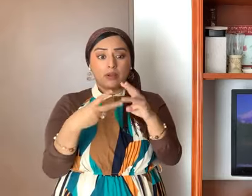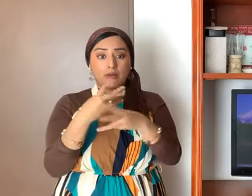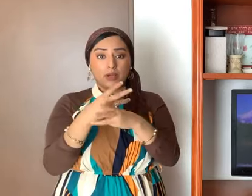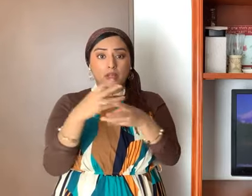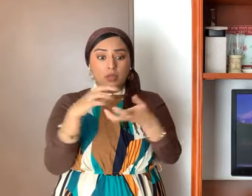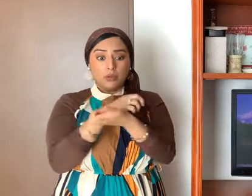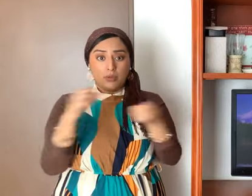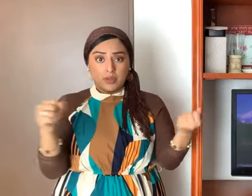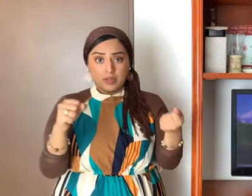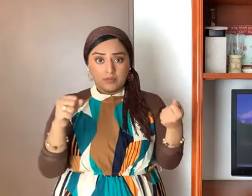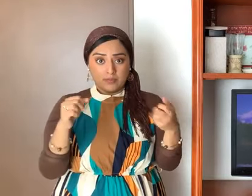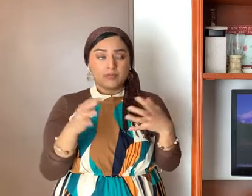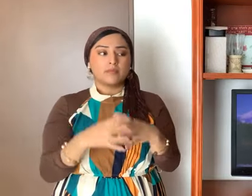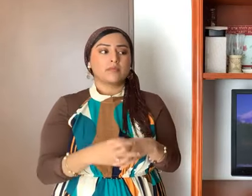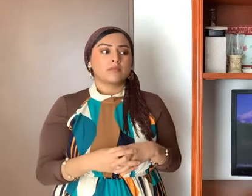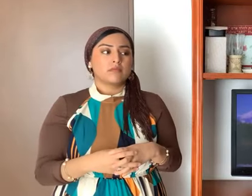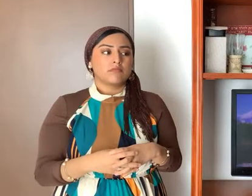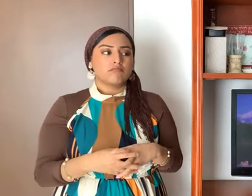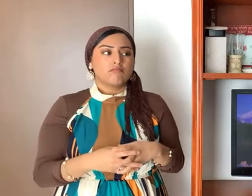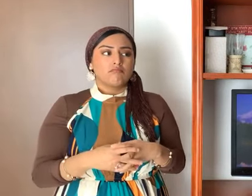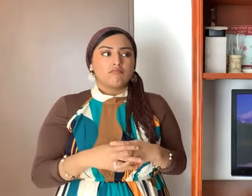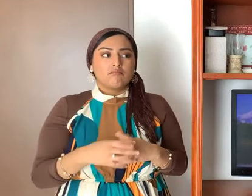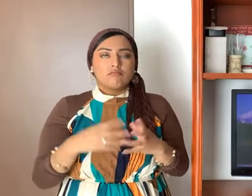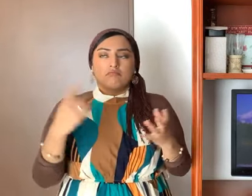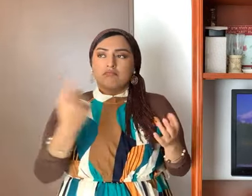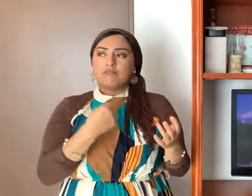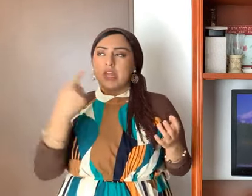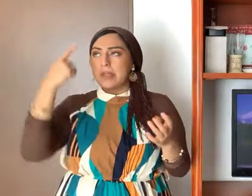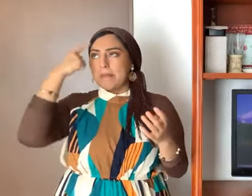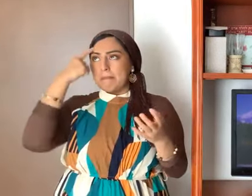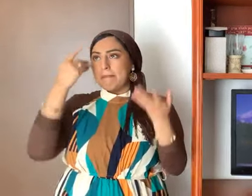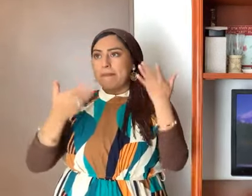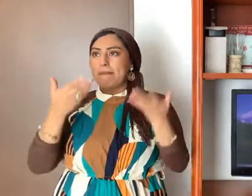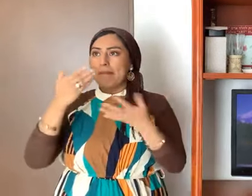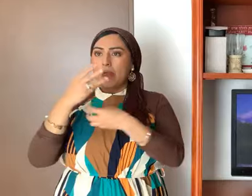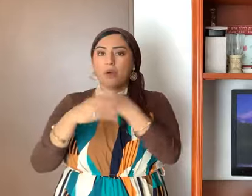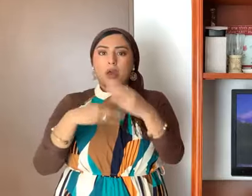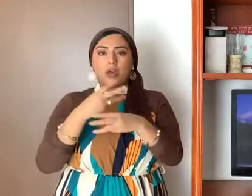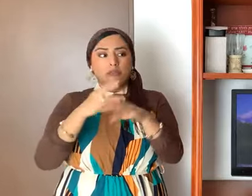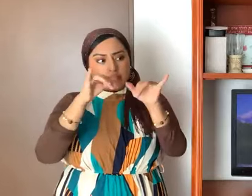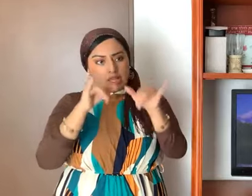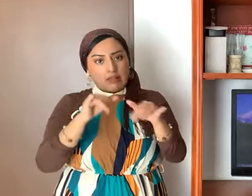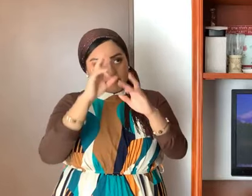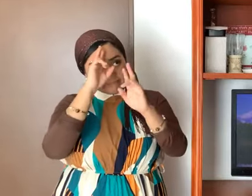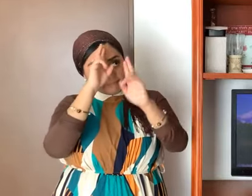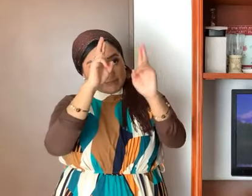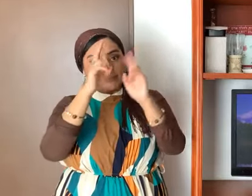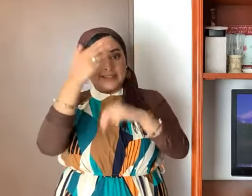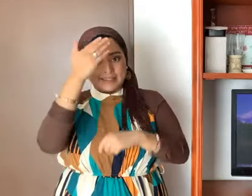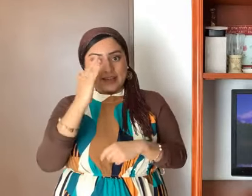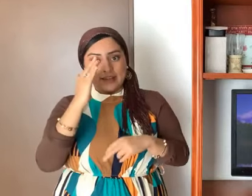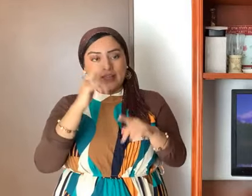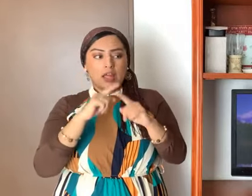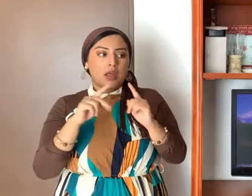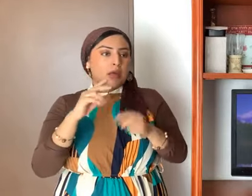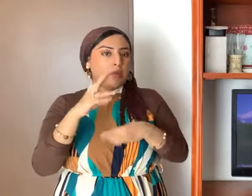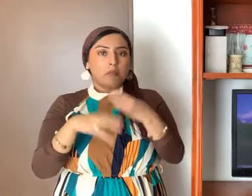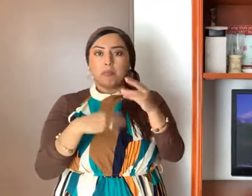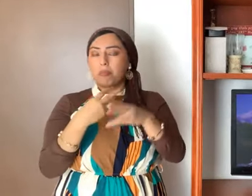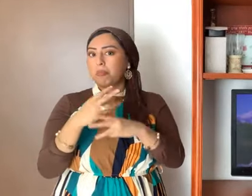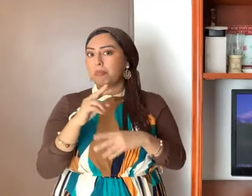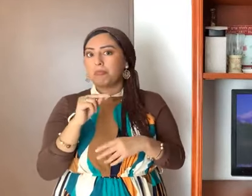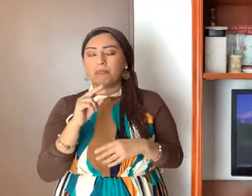lo lógico o lo que debieran haber hecho era permanecer en el temor del Eterno. Pero no fue